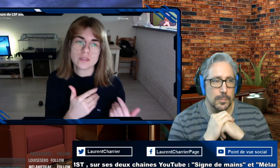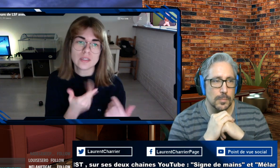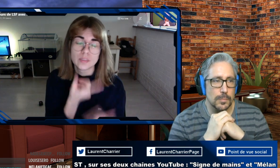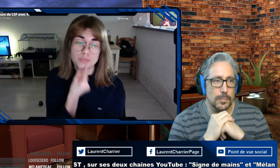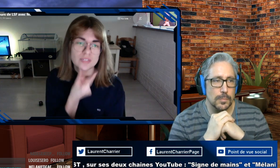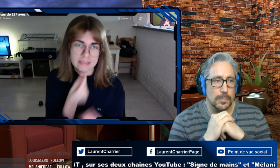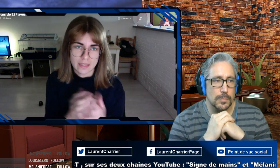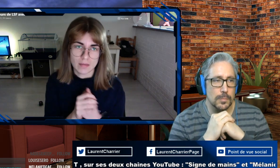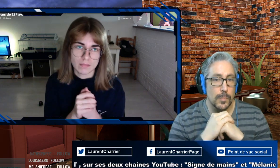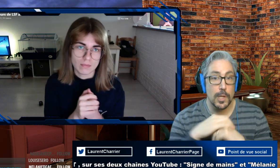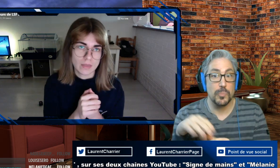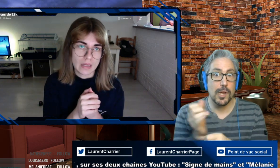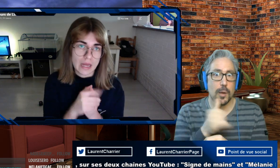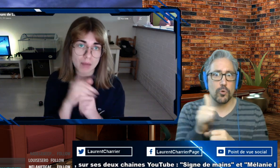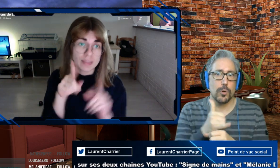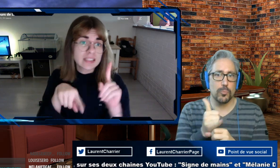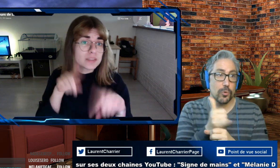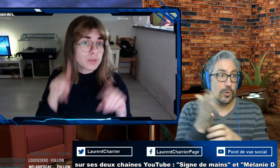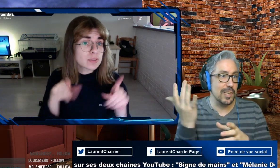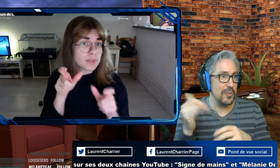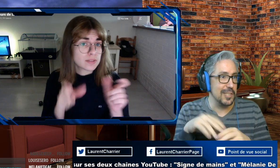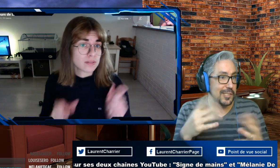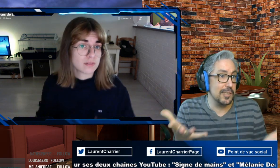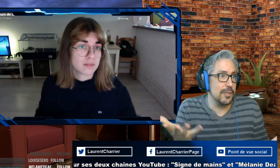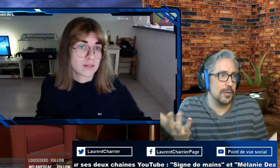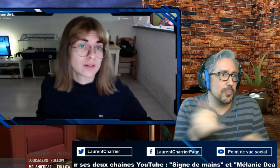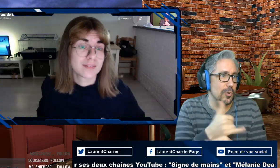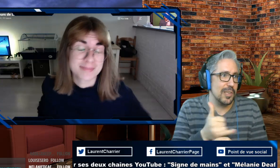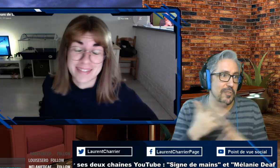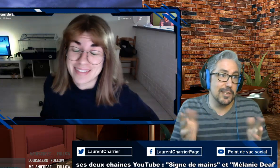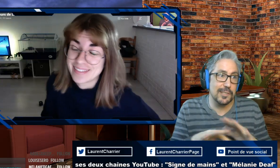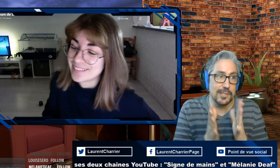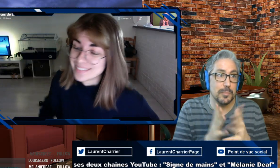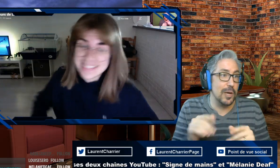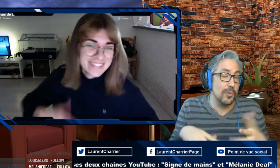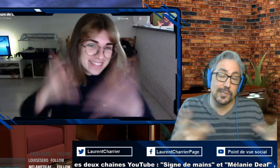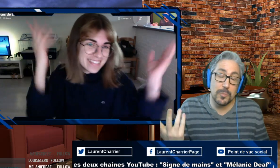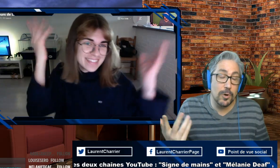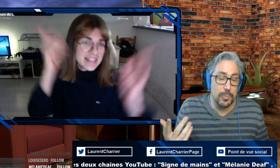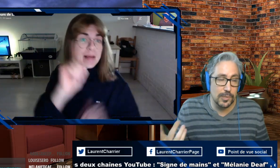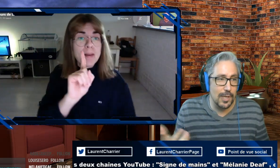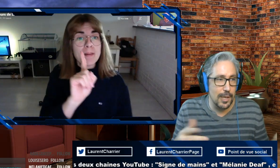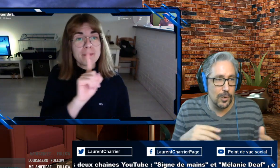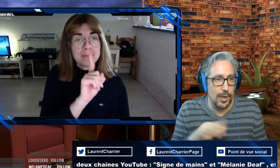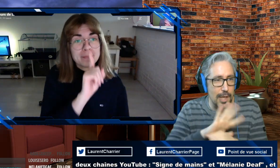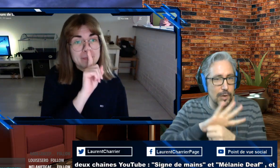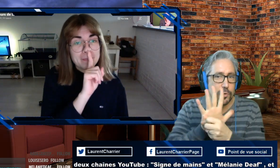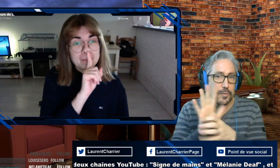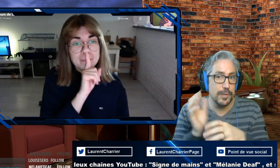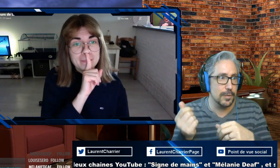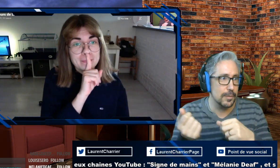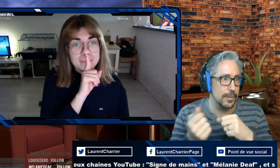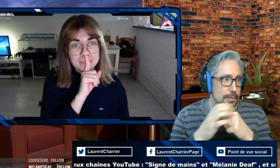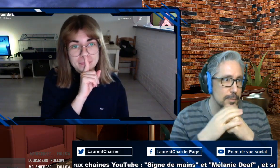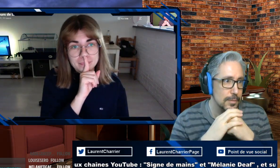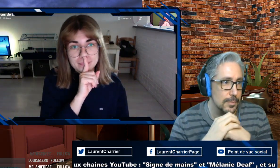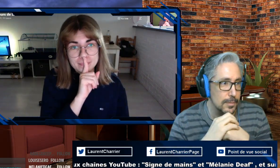vite et plus facile. Et puis là, Après, t'as pour des le café des signes, maintenant c'est mort, parce qu'avec le